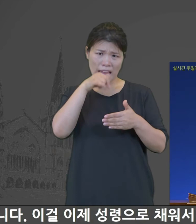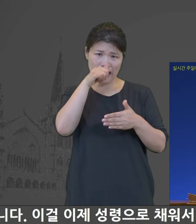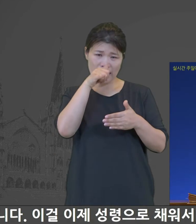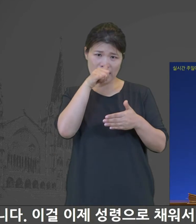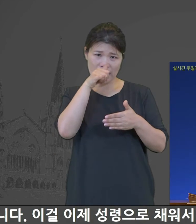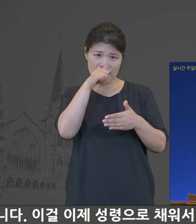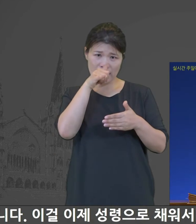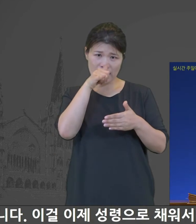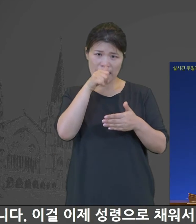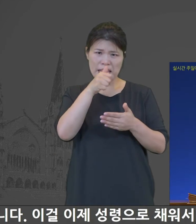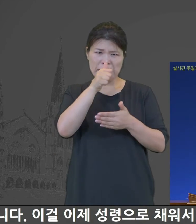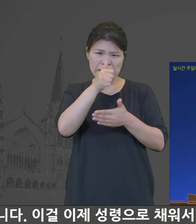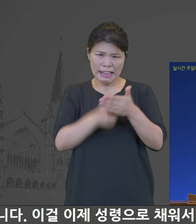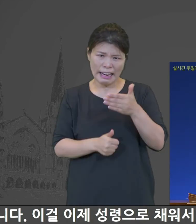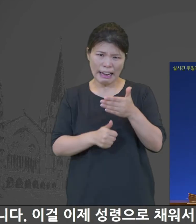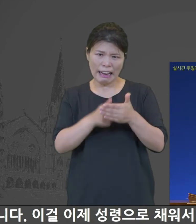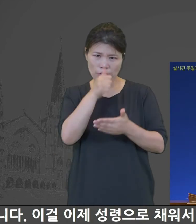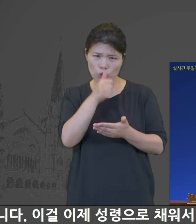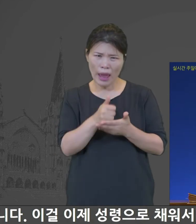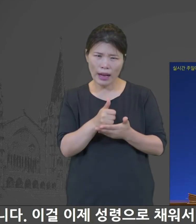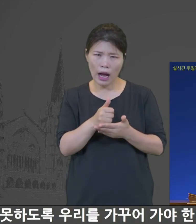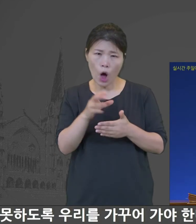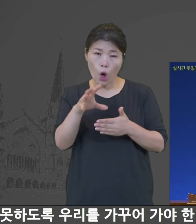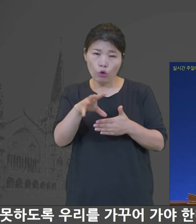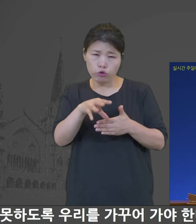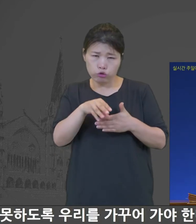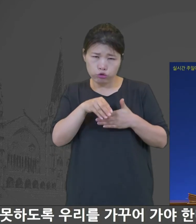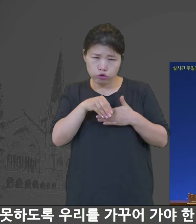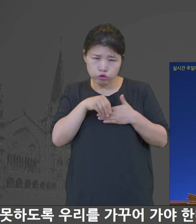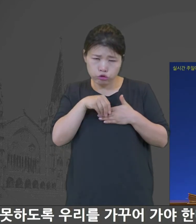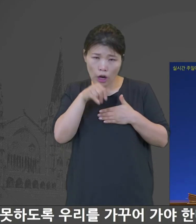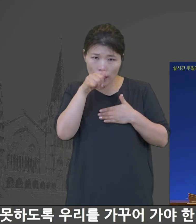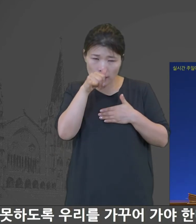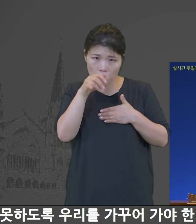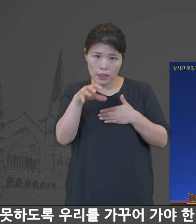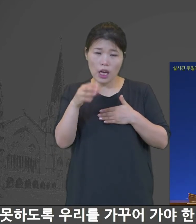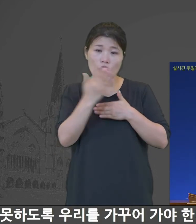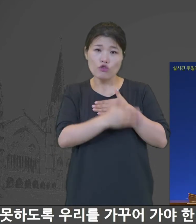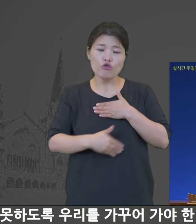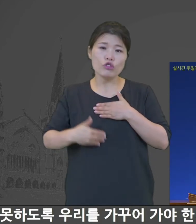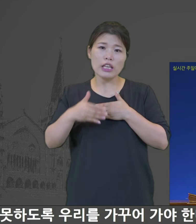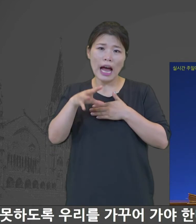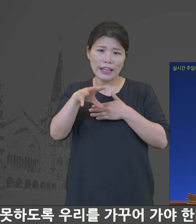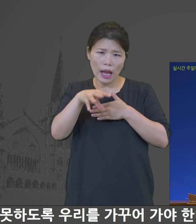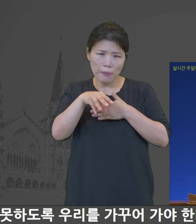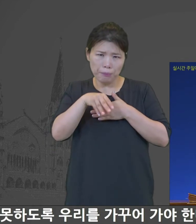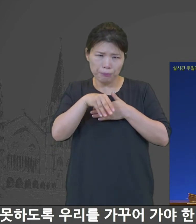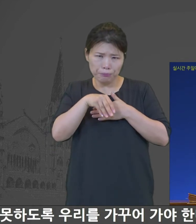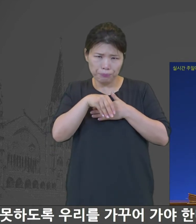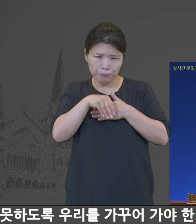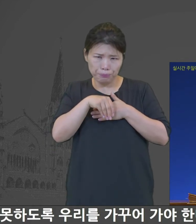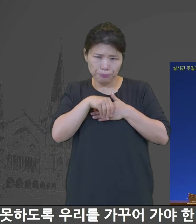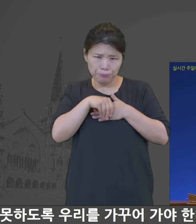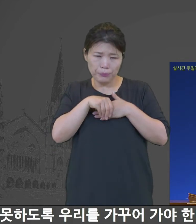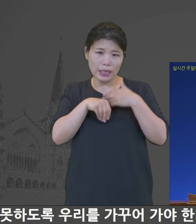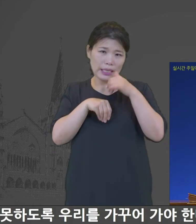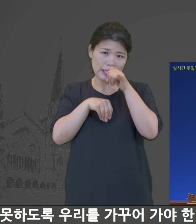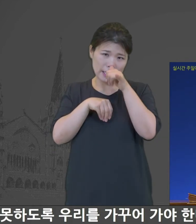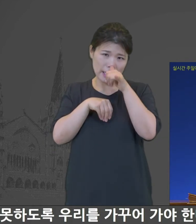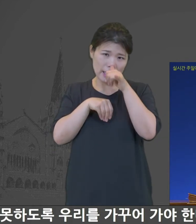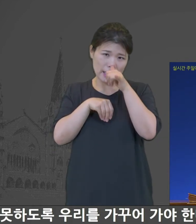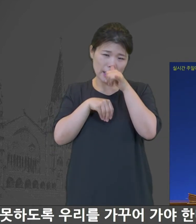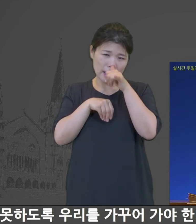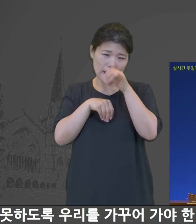육체 속에 둥지를 틀고 그 육체 안에 머물러 있도록 그렇게 한다는